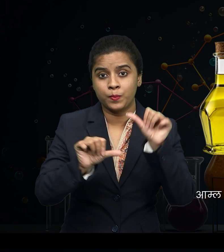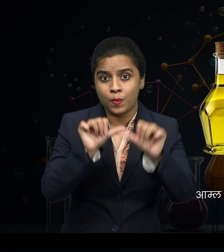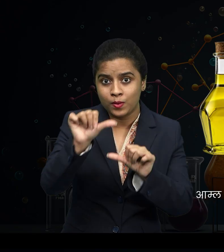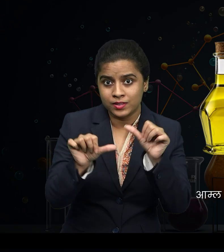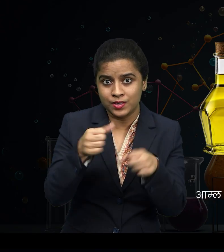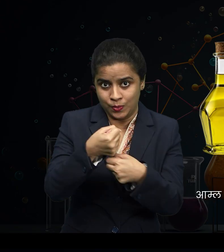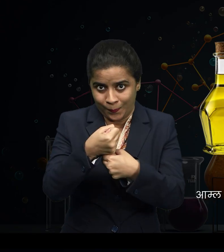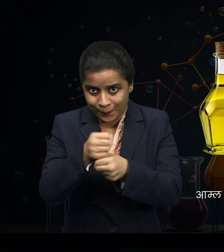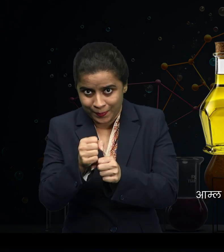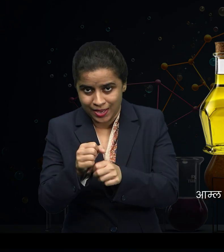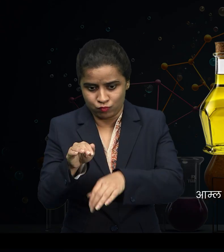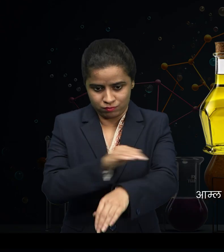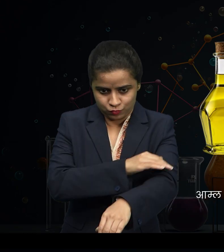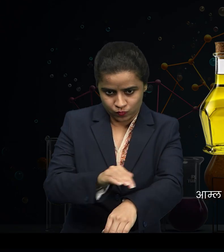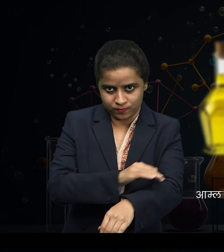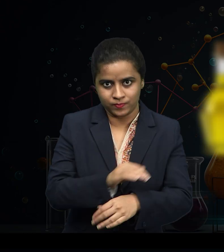सॅपोनिफिकेशन,